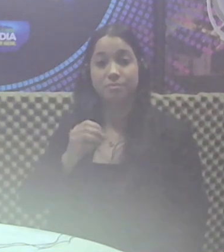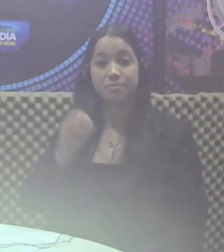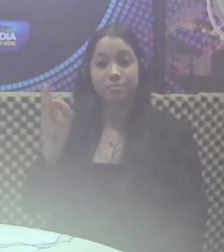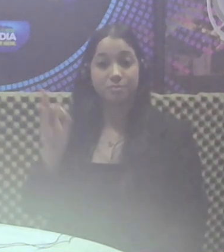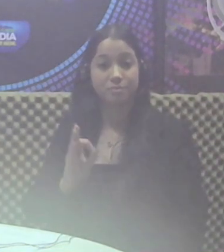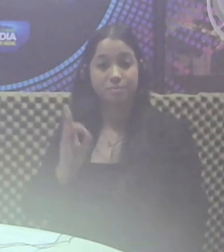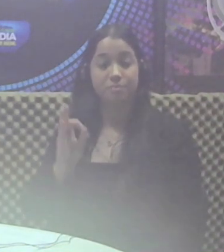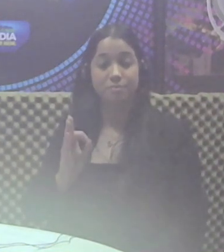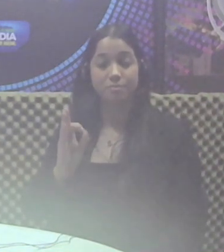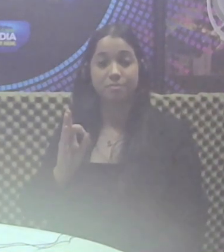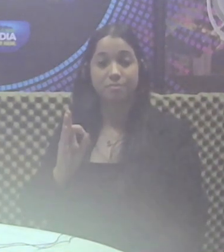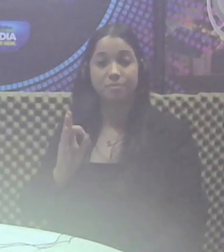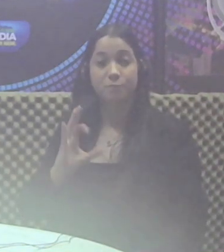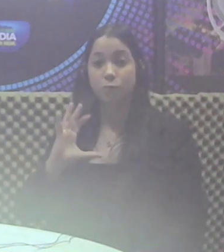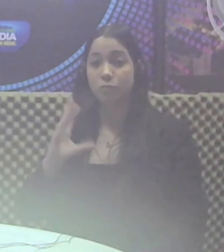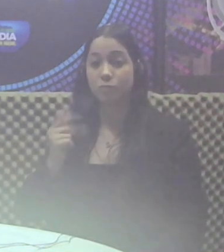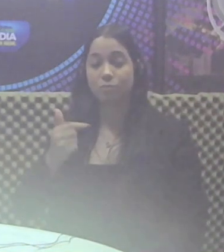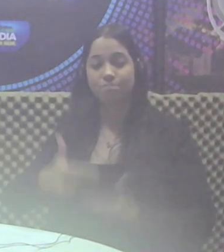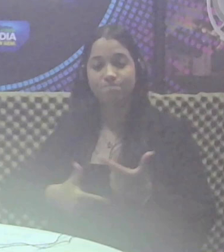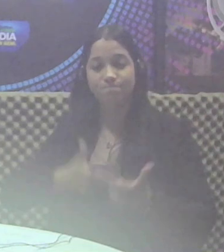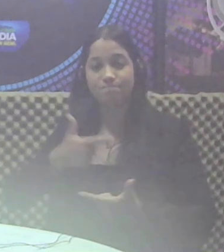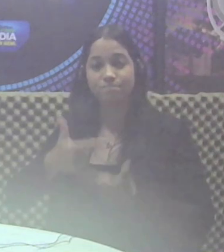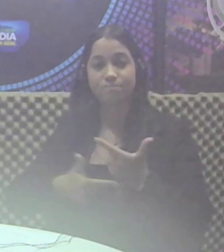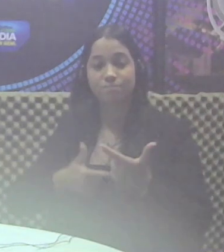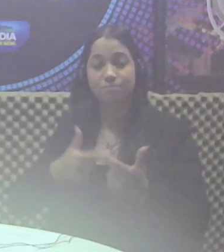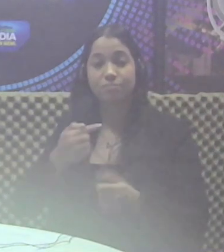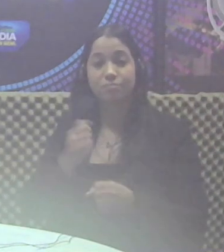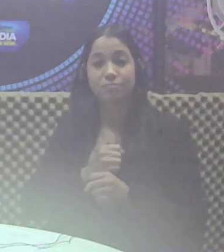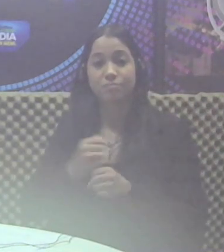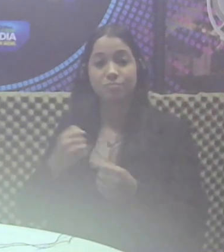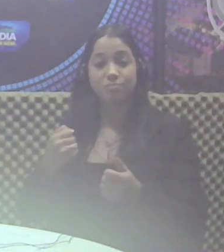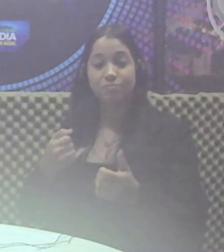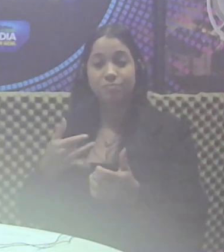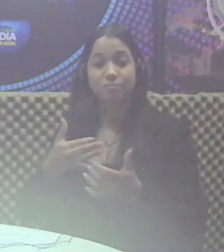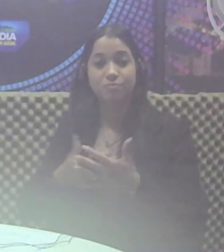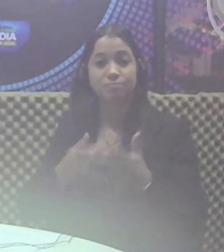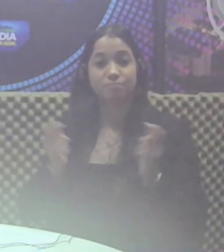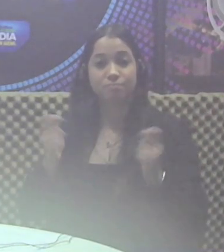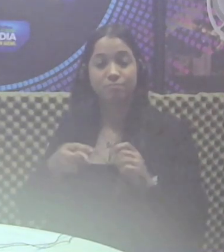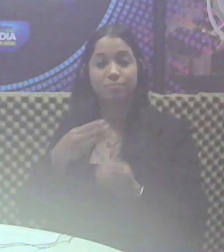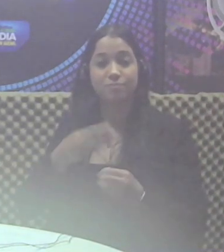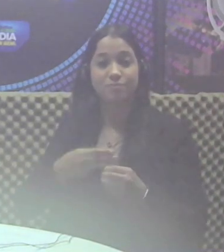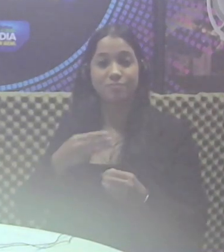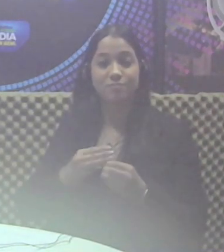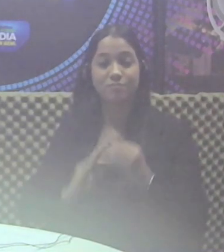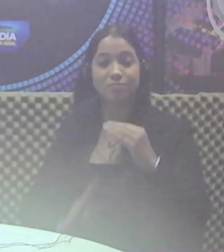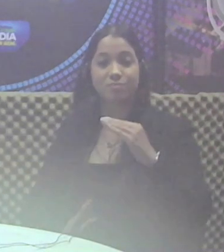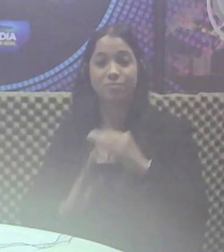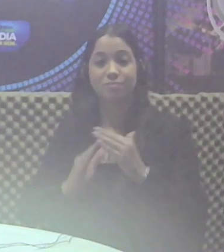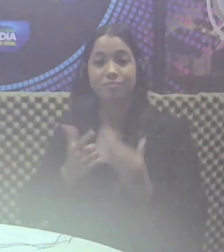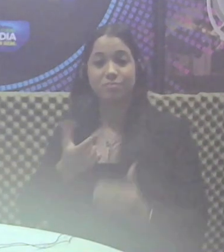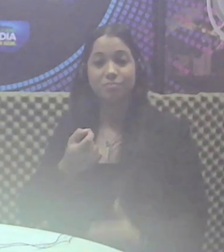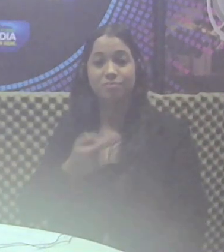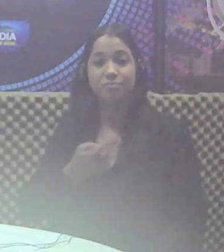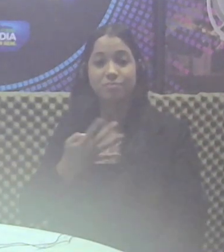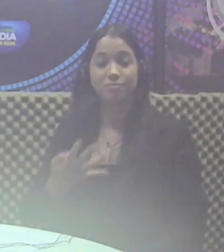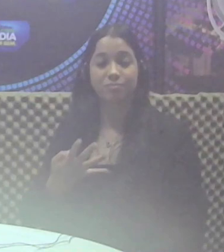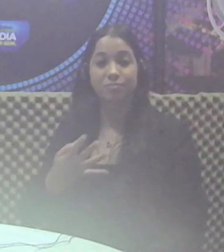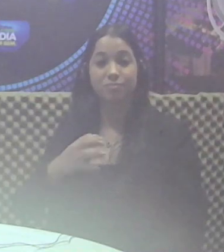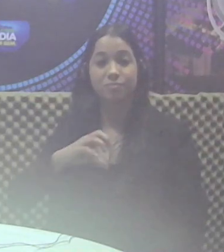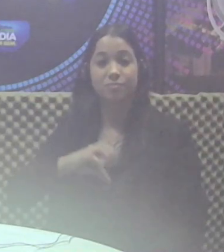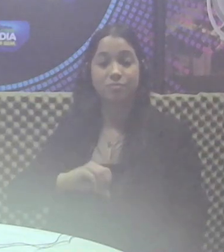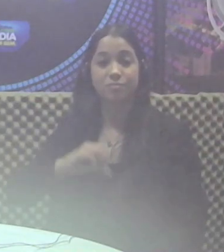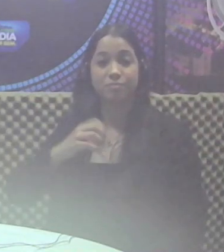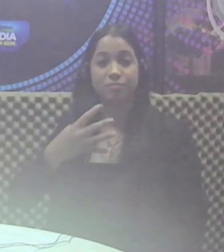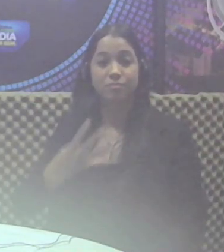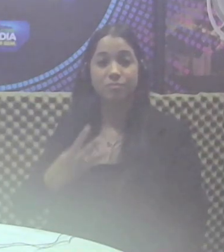70%. Todo o trabalho realizado nos últimos 7 anos possibilitou que o município chegasse em 2024 com